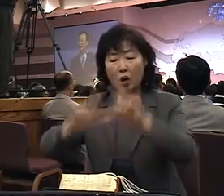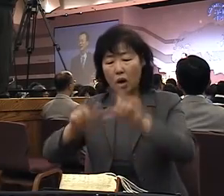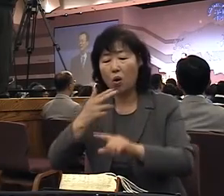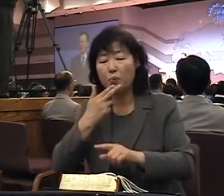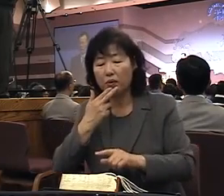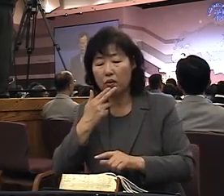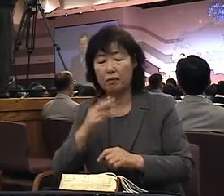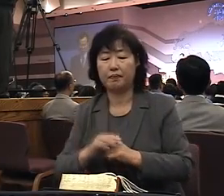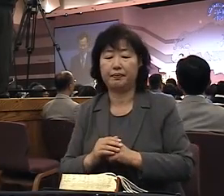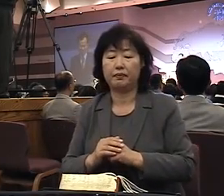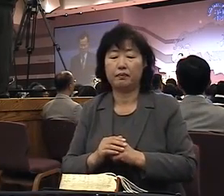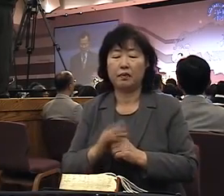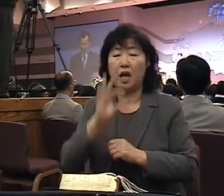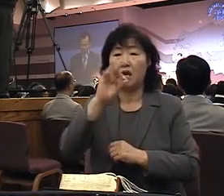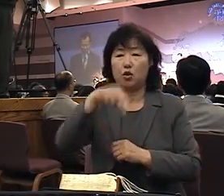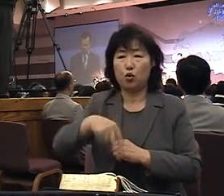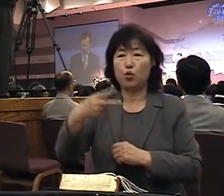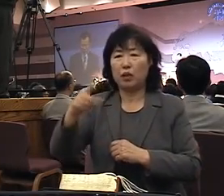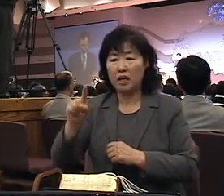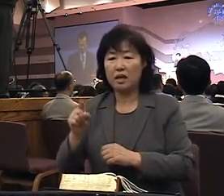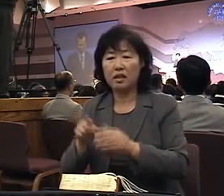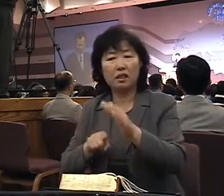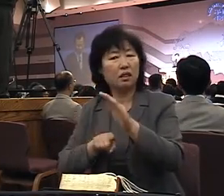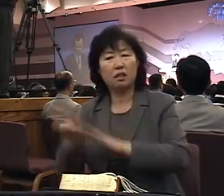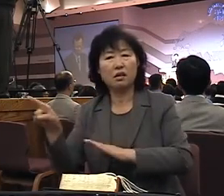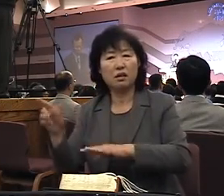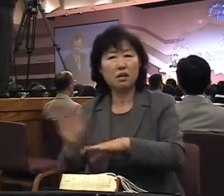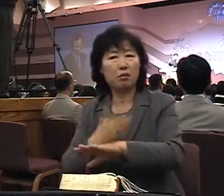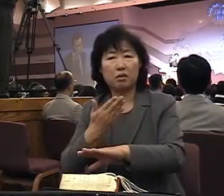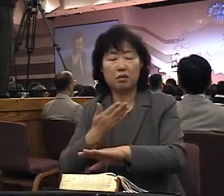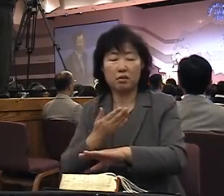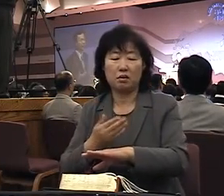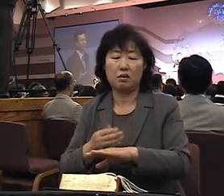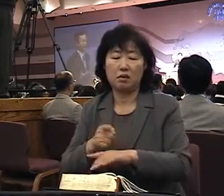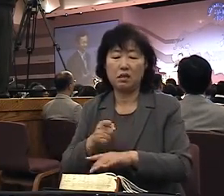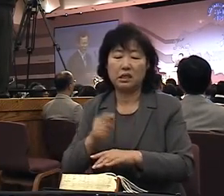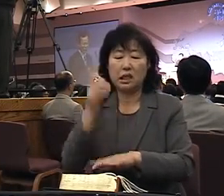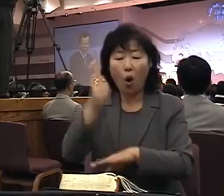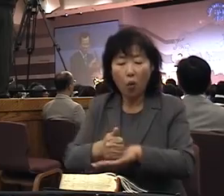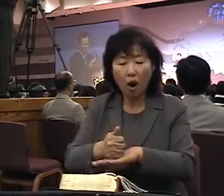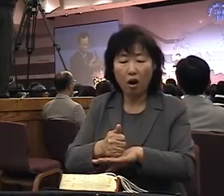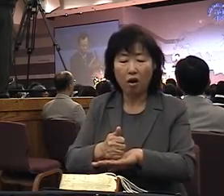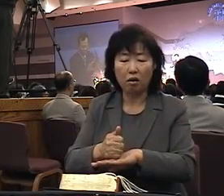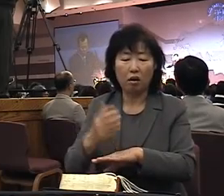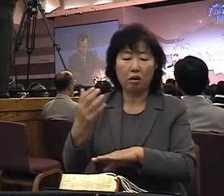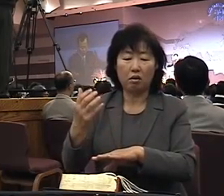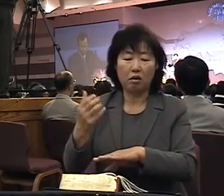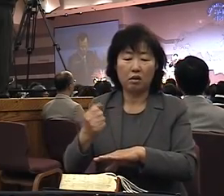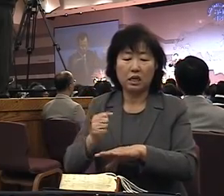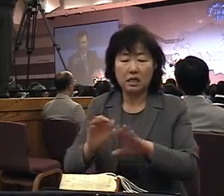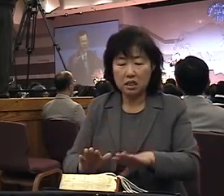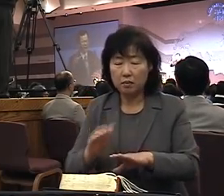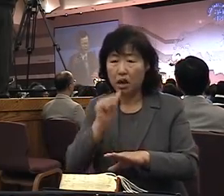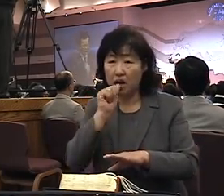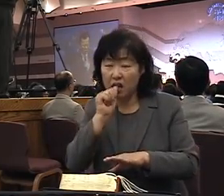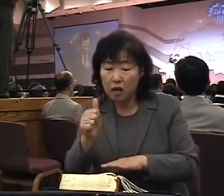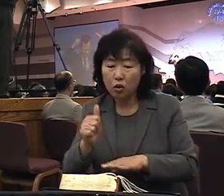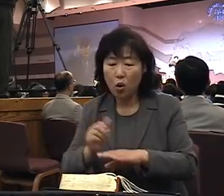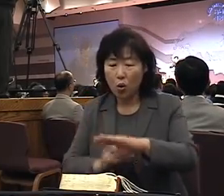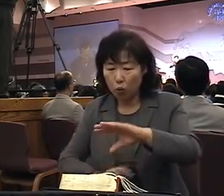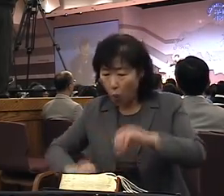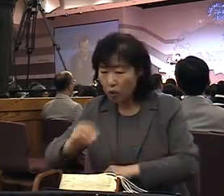없습니다. 유다의 빗나간 행실, 빗나간 결과를 갖고 오게 됩니다. 이제는 결코 돌이킬 수 없는 비극의